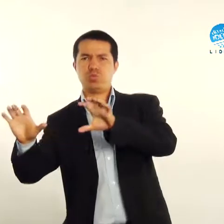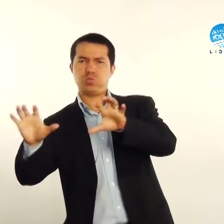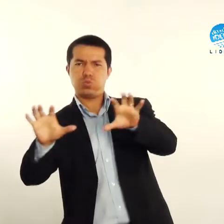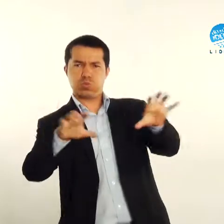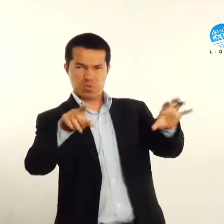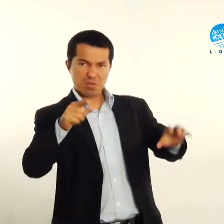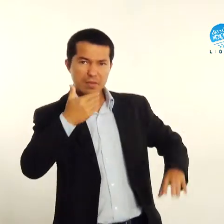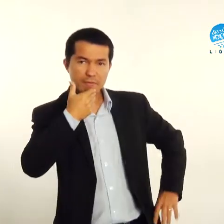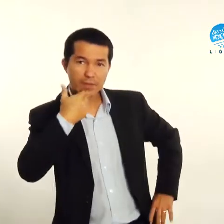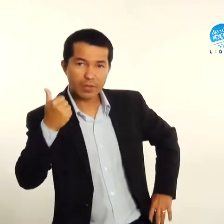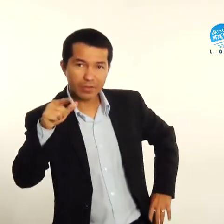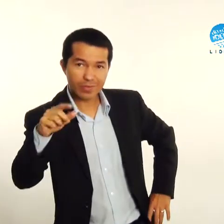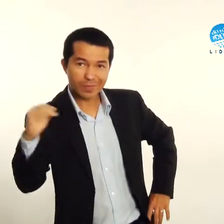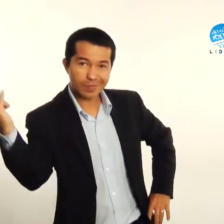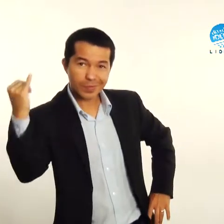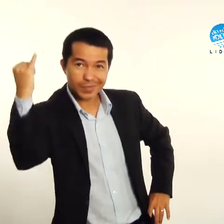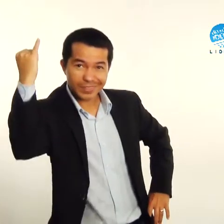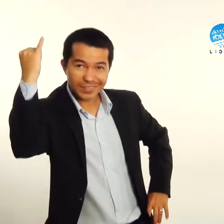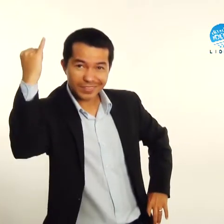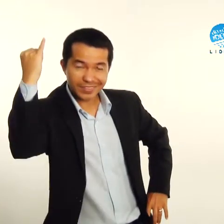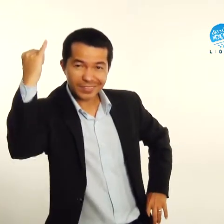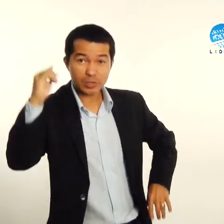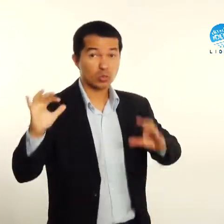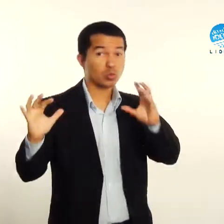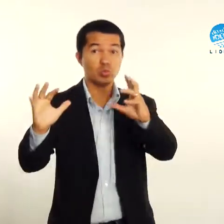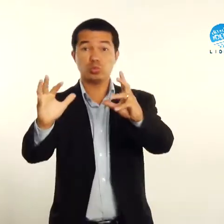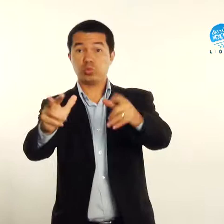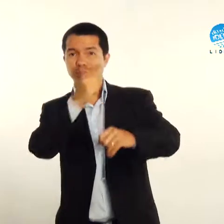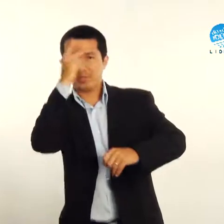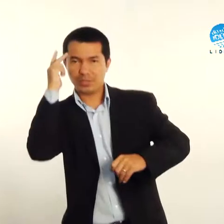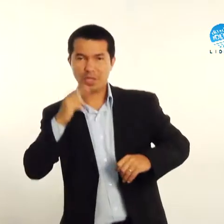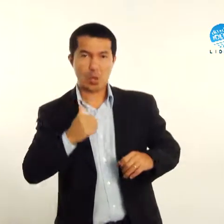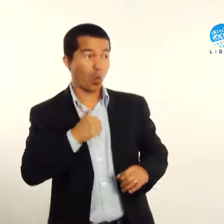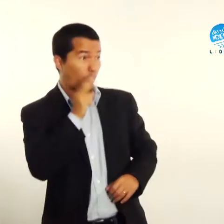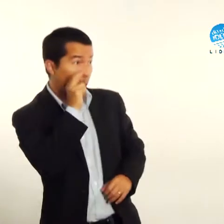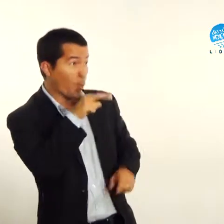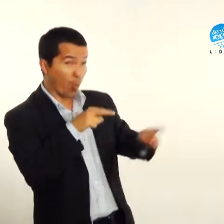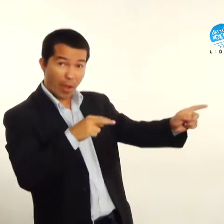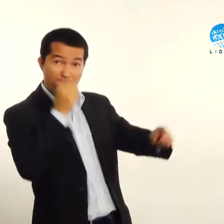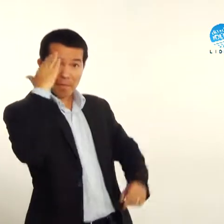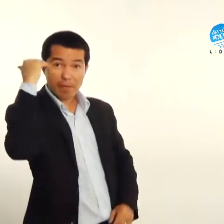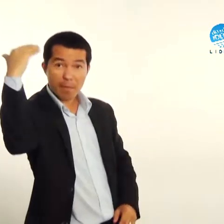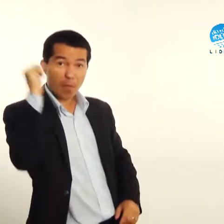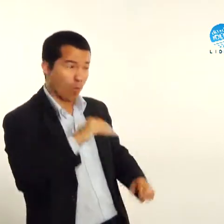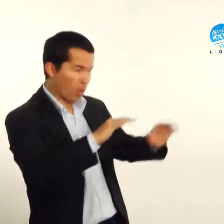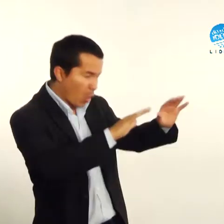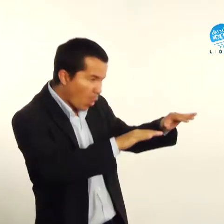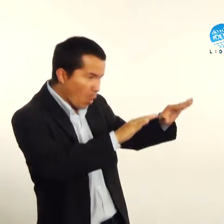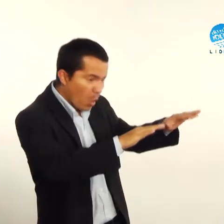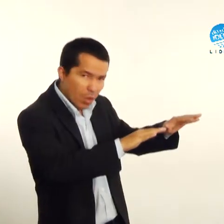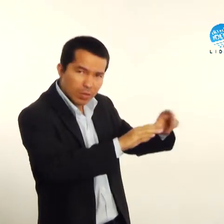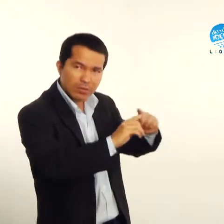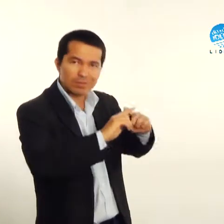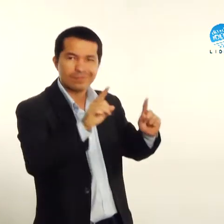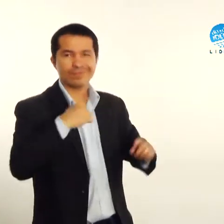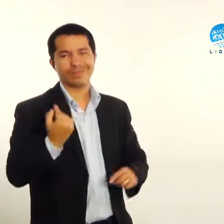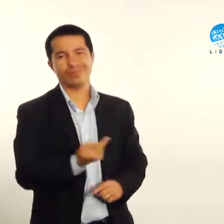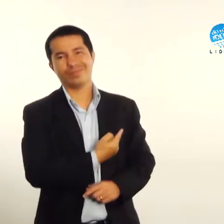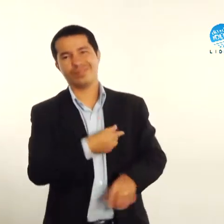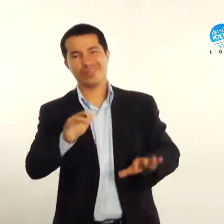social, influência, e todo mundo está lá paparicando porque ele tem influência. E aí por isso a gente